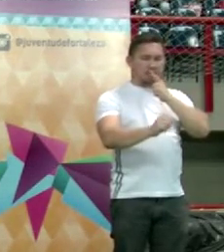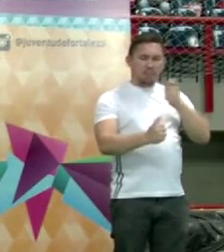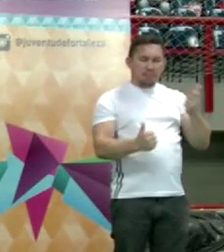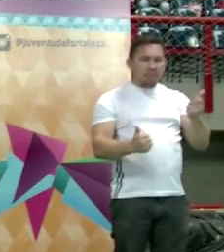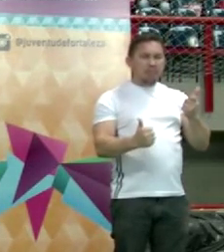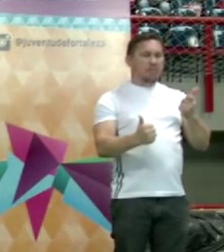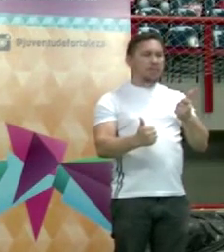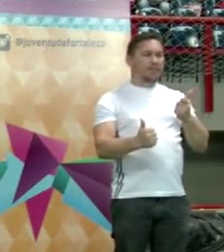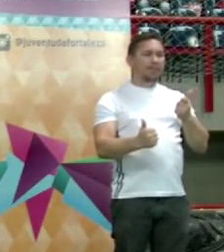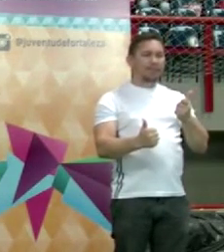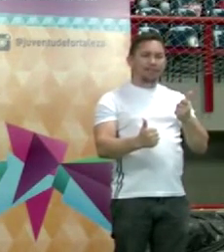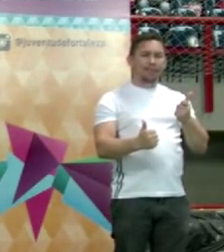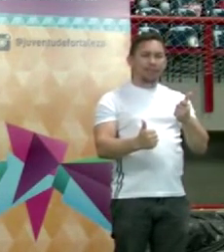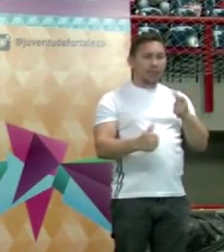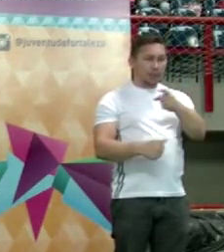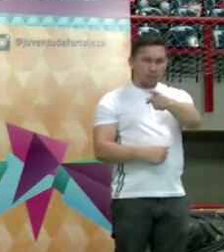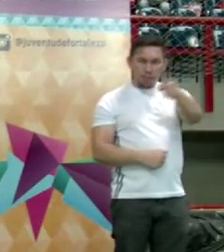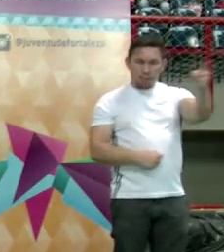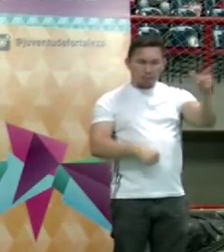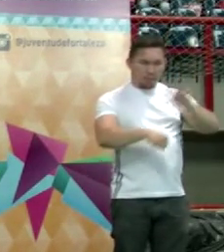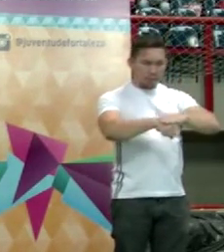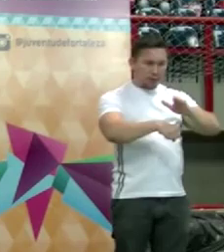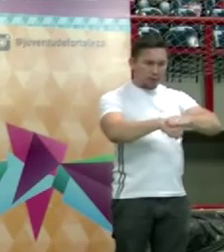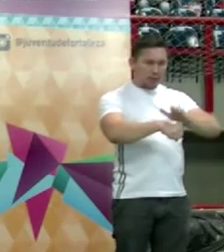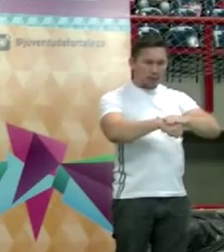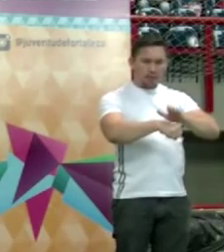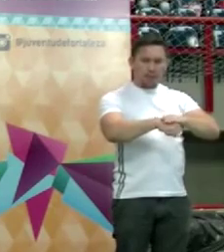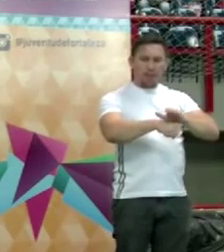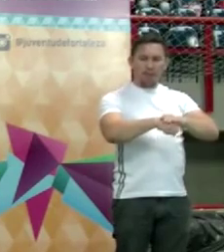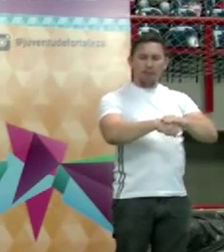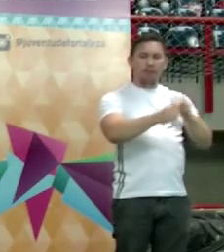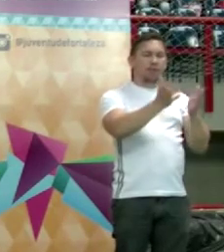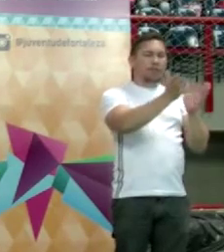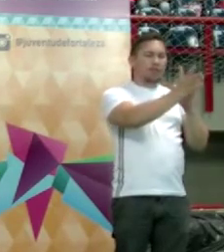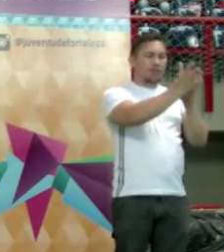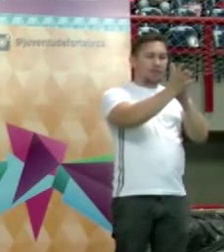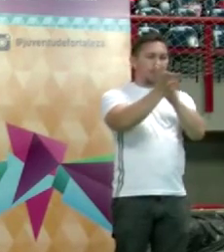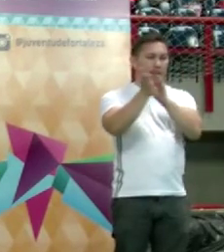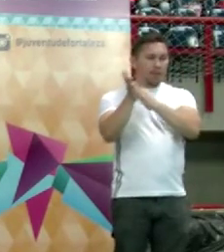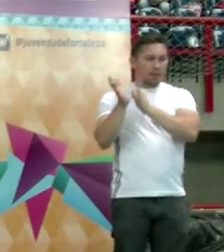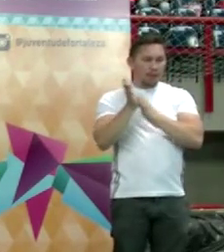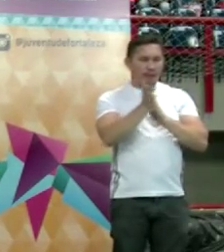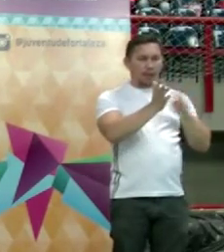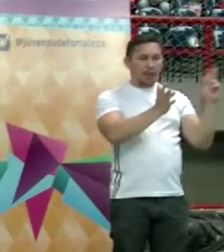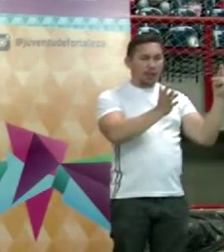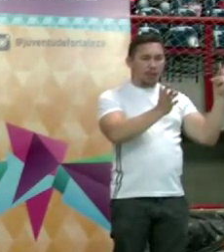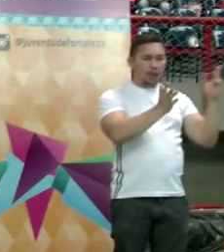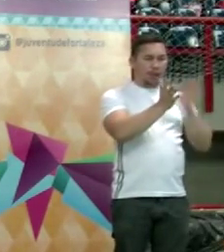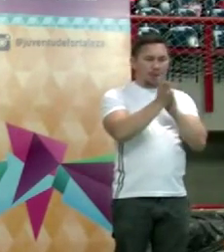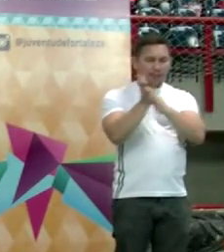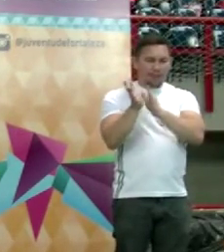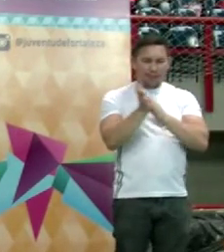Então, para vocês, uma salva de palmas, tá?